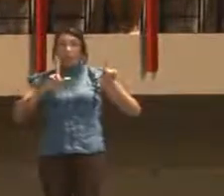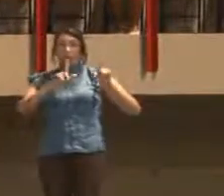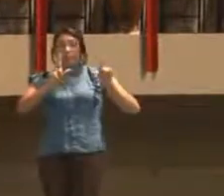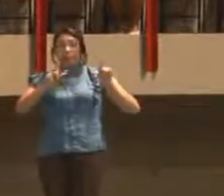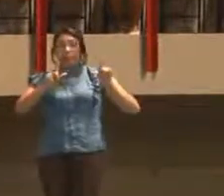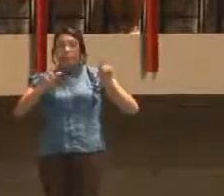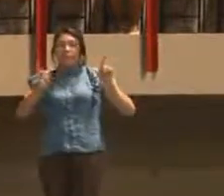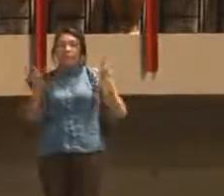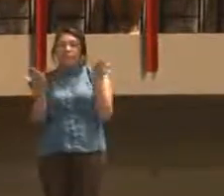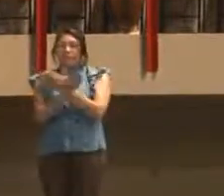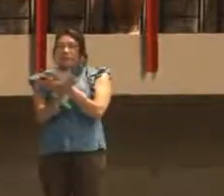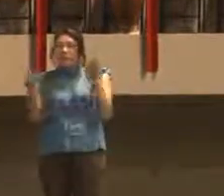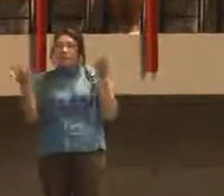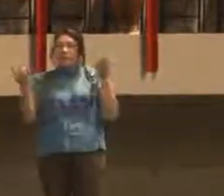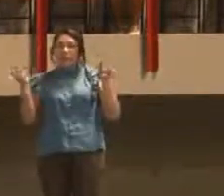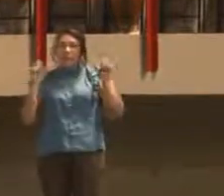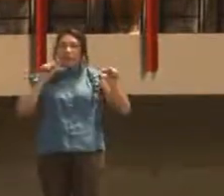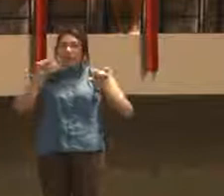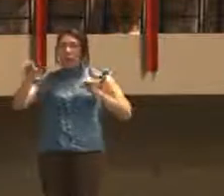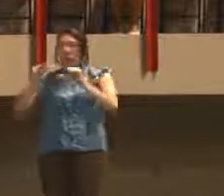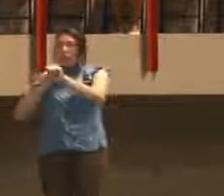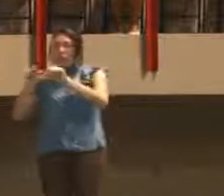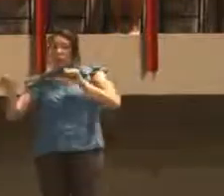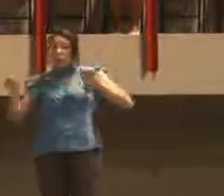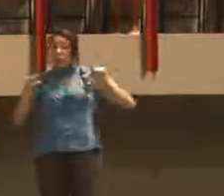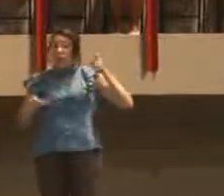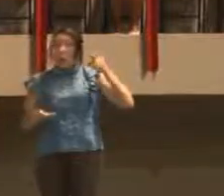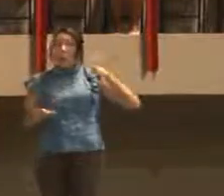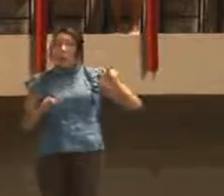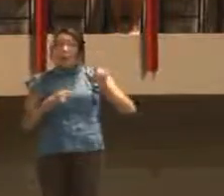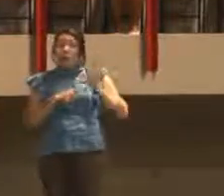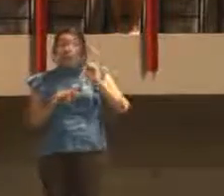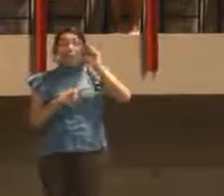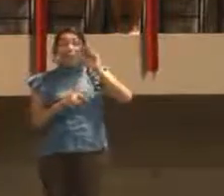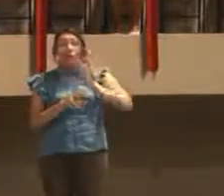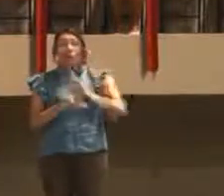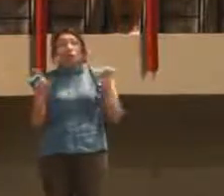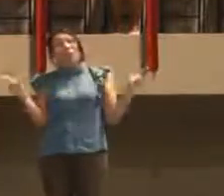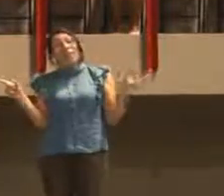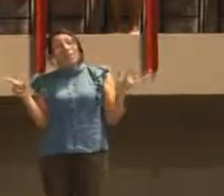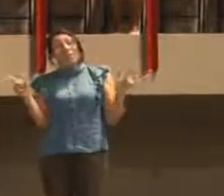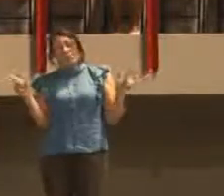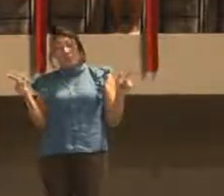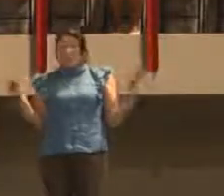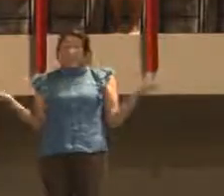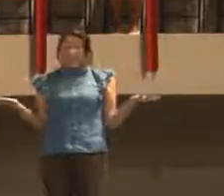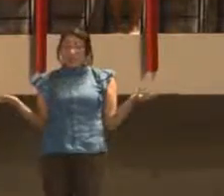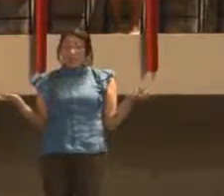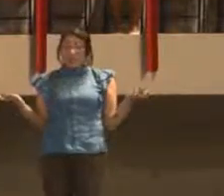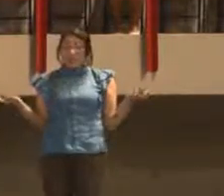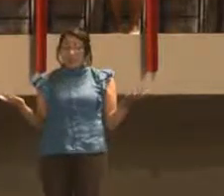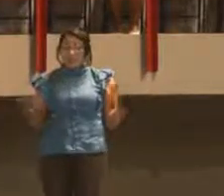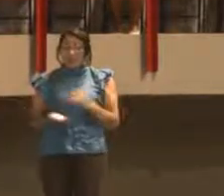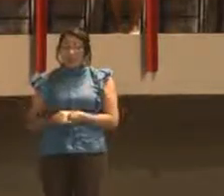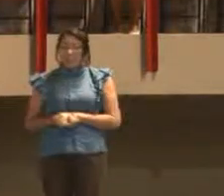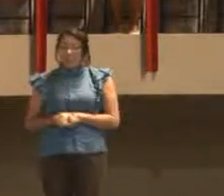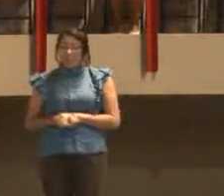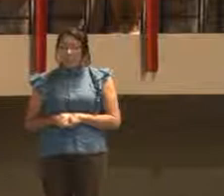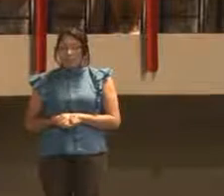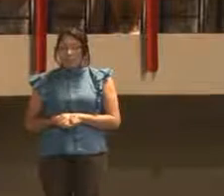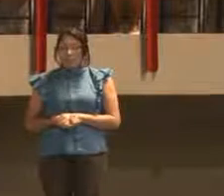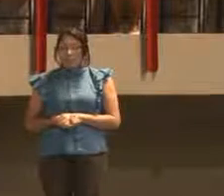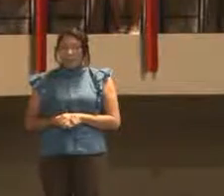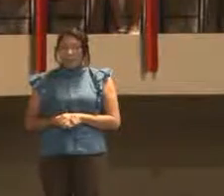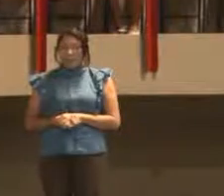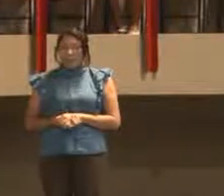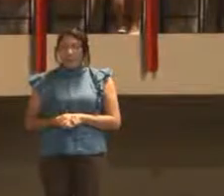eu trocar de posição as pessoas, é uma outra foto que eu vou tirar? É, né? Então como é que a gente poderia resolver essa questão? Eu